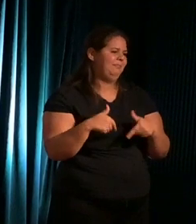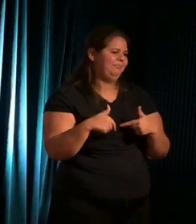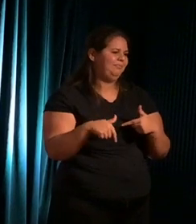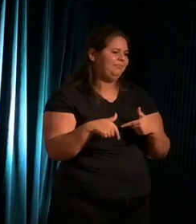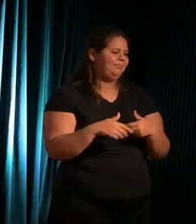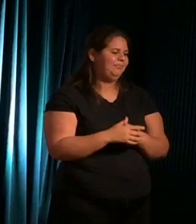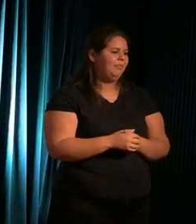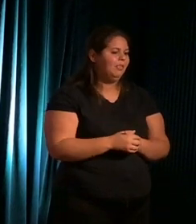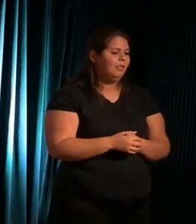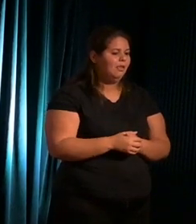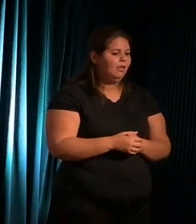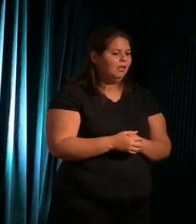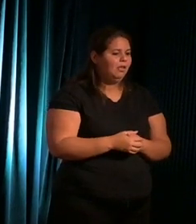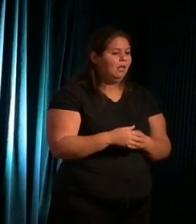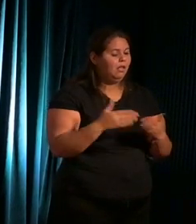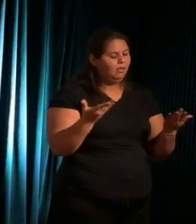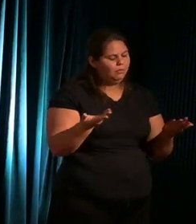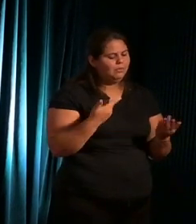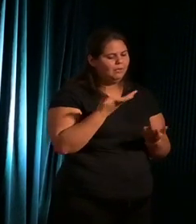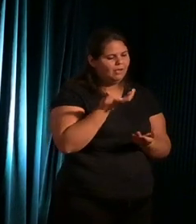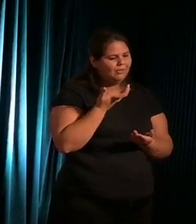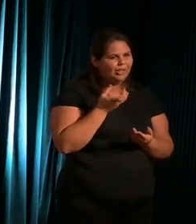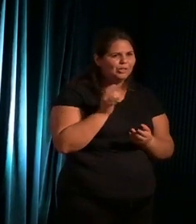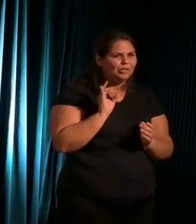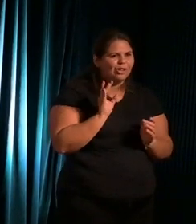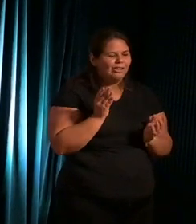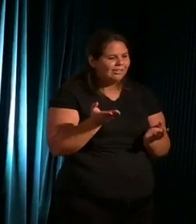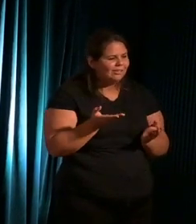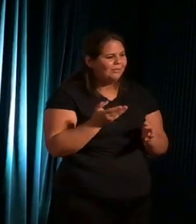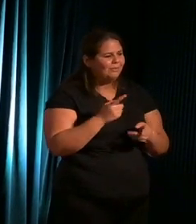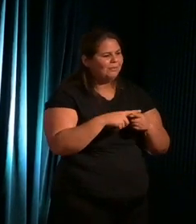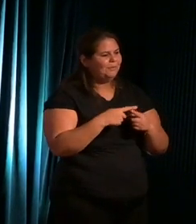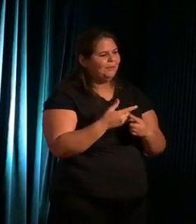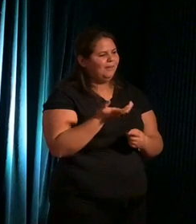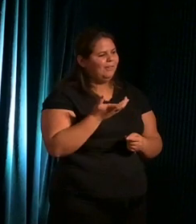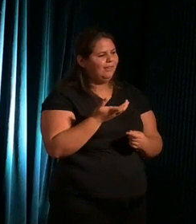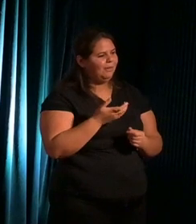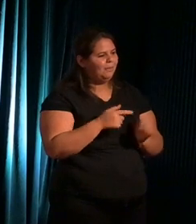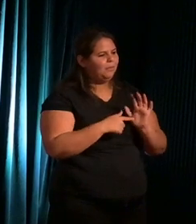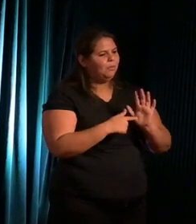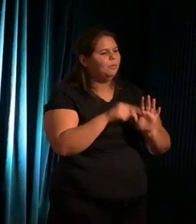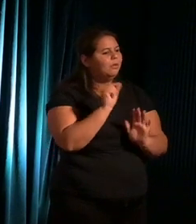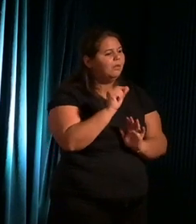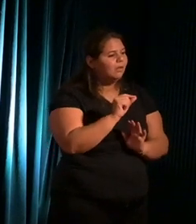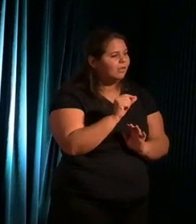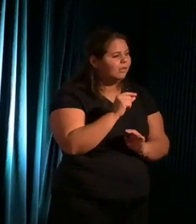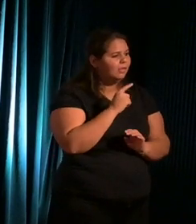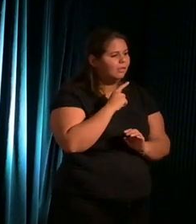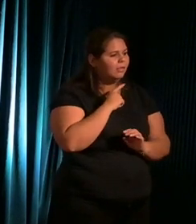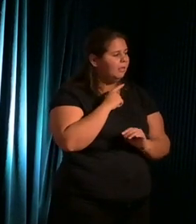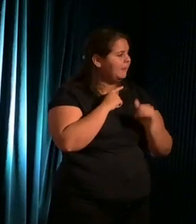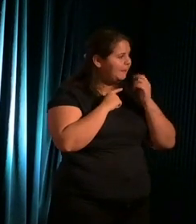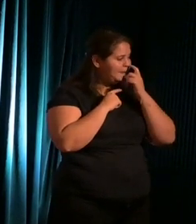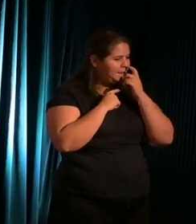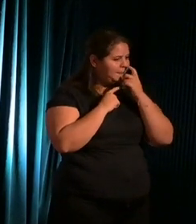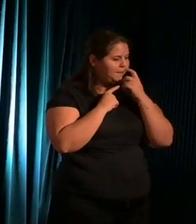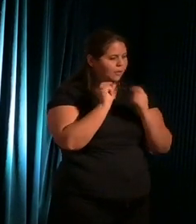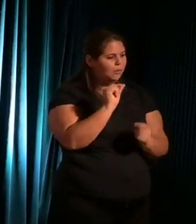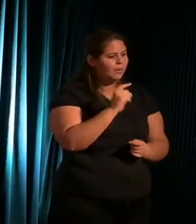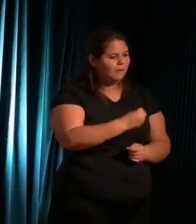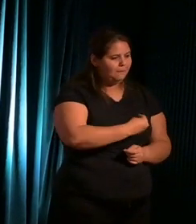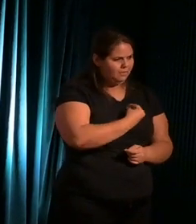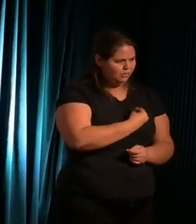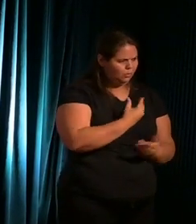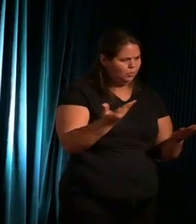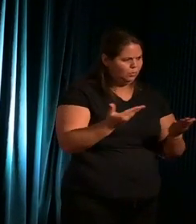então, era isso que eu queria um pouco pontuar, né, para dizer que talvez uma das questões que eu acho que está presente na